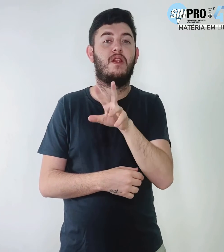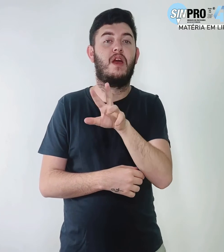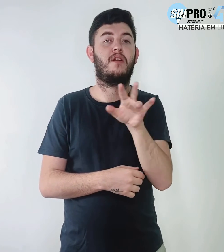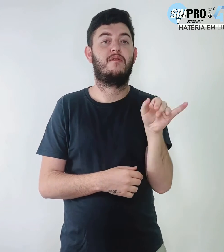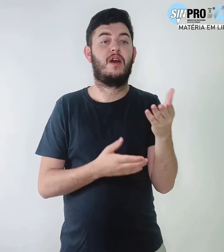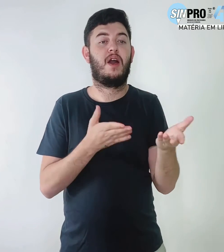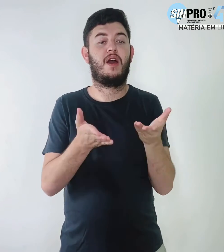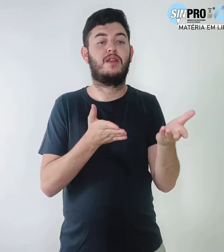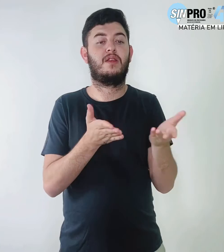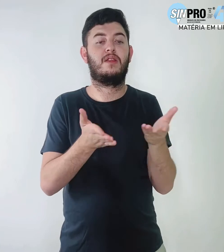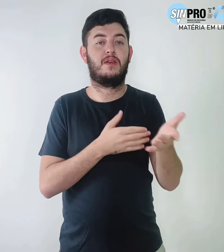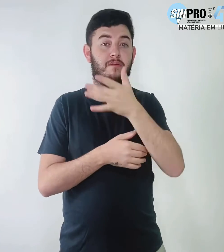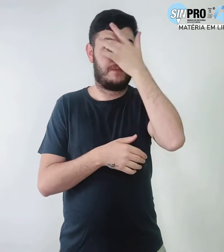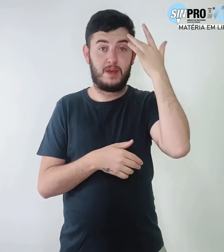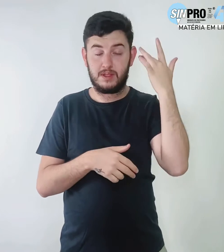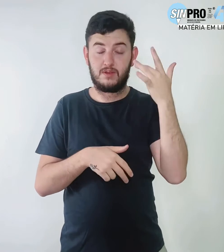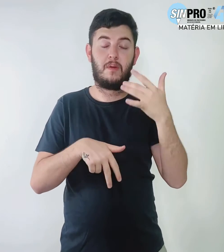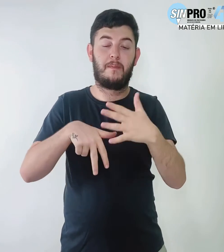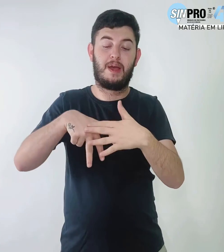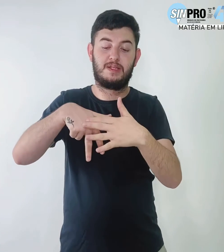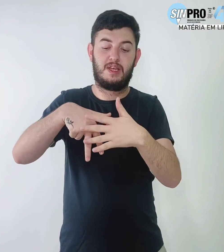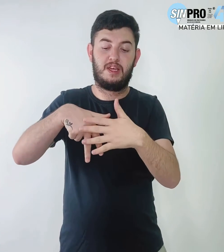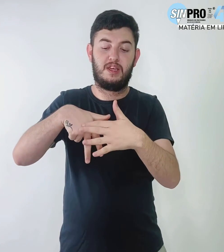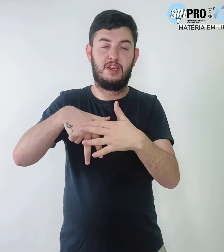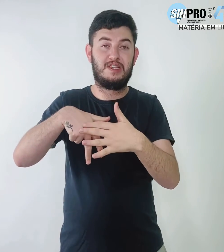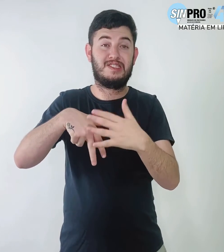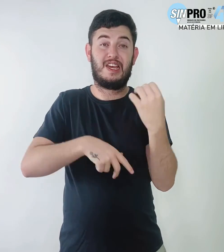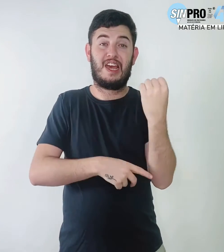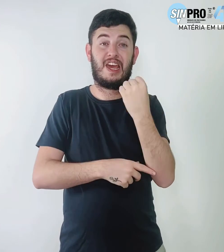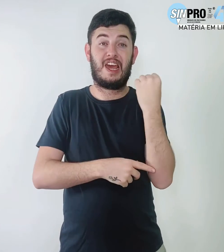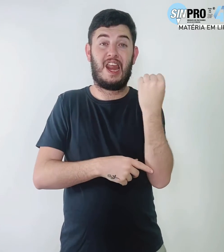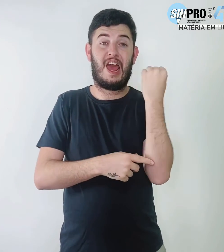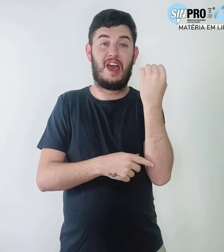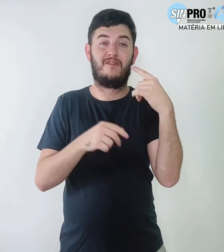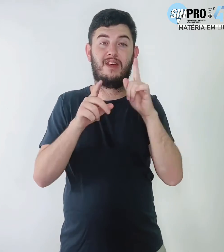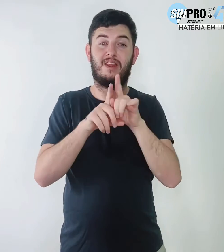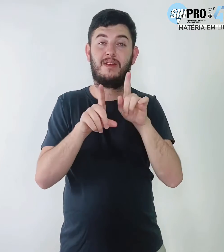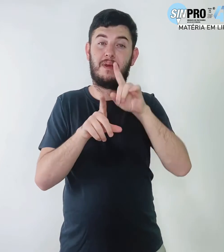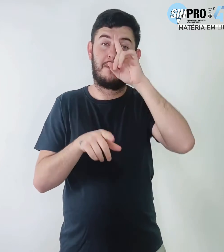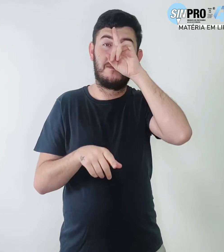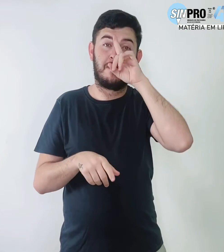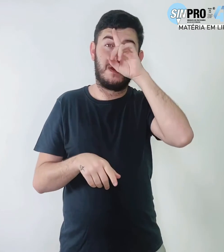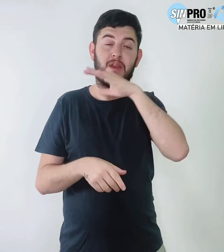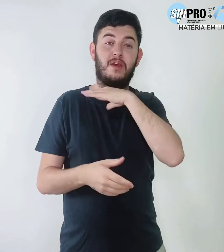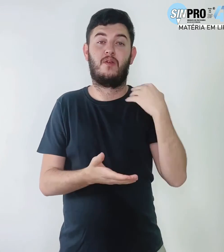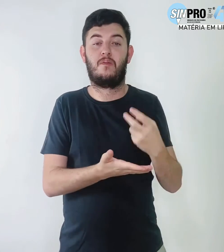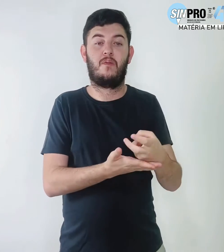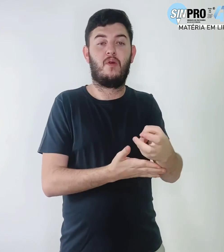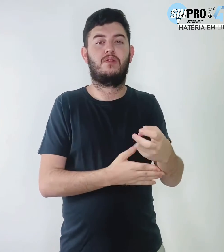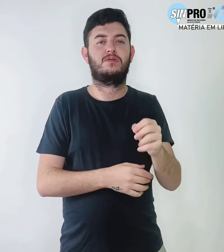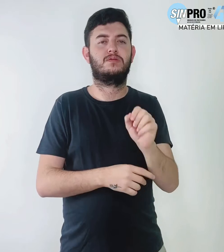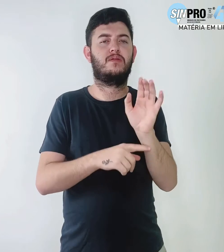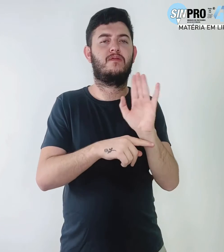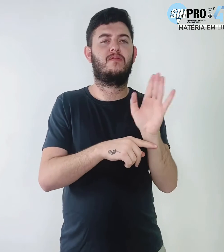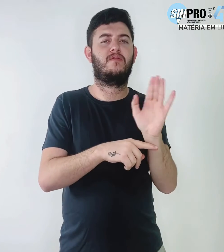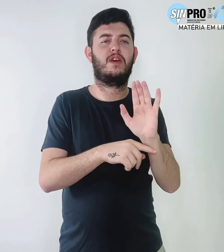a pacientes com casos graves e risco de morte. Um vídeo circulou na internet